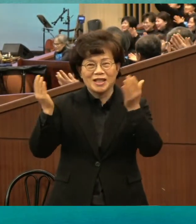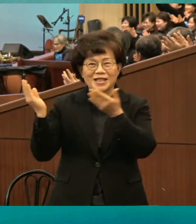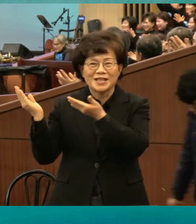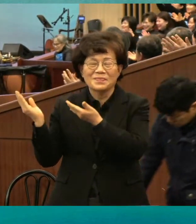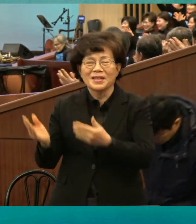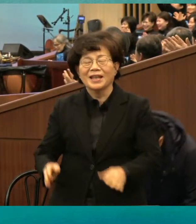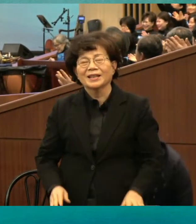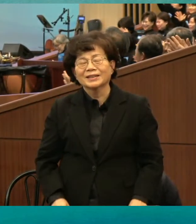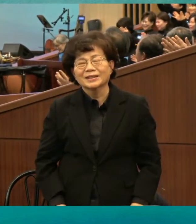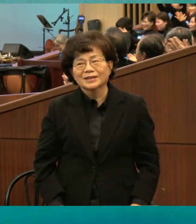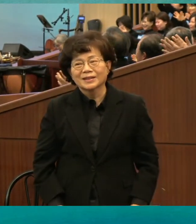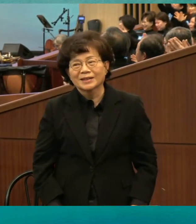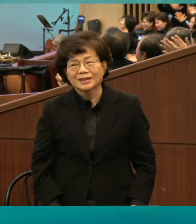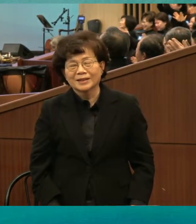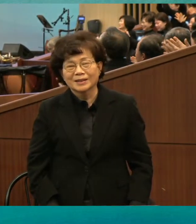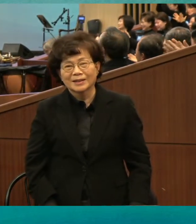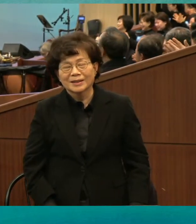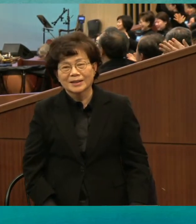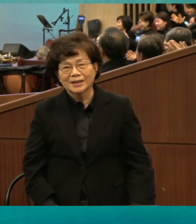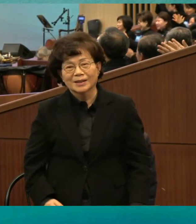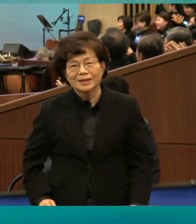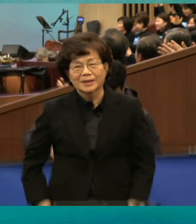위해서 기도합니다.